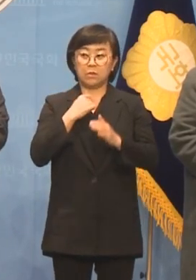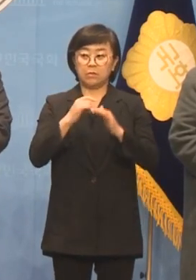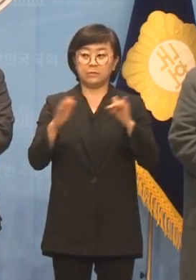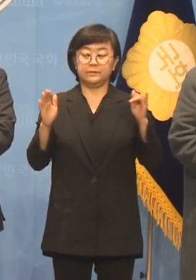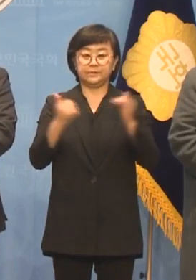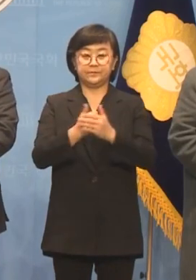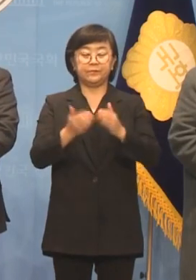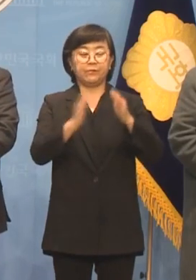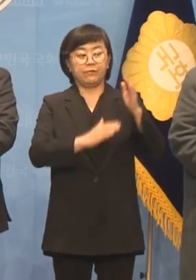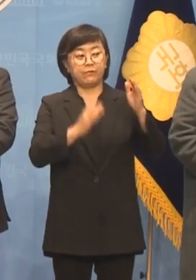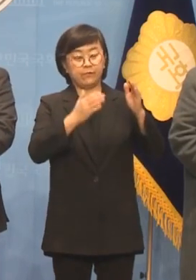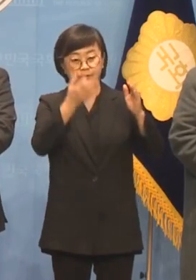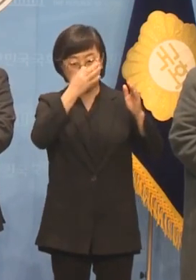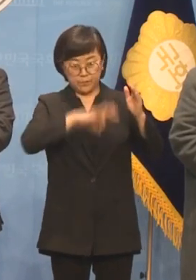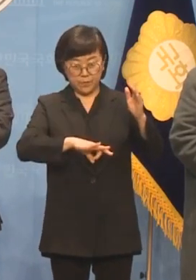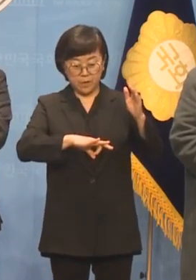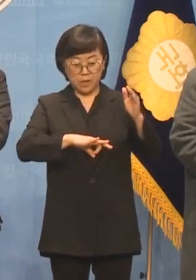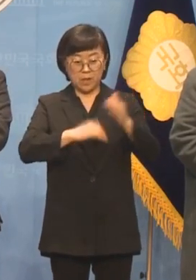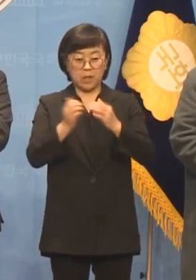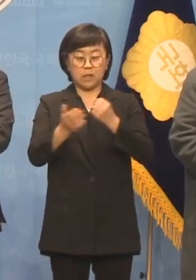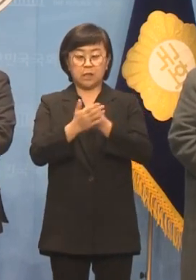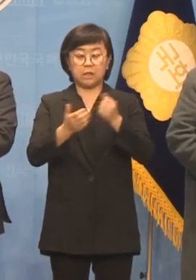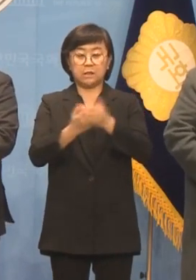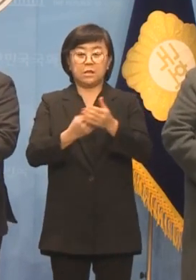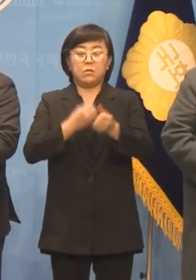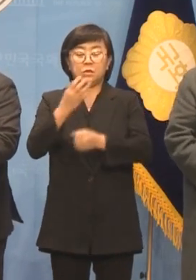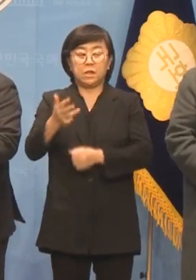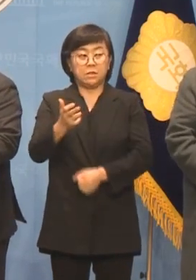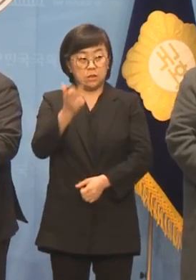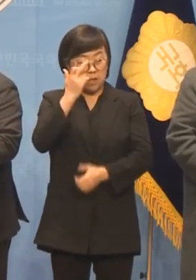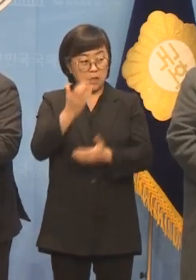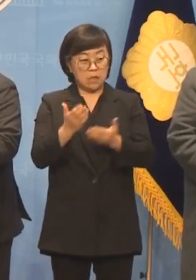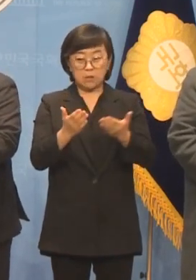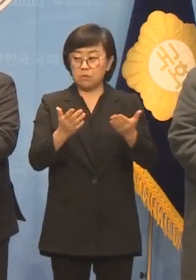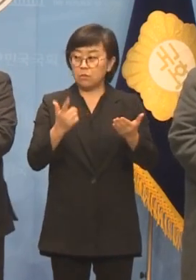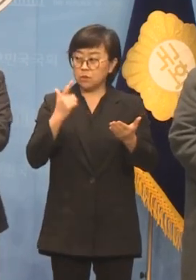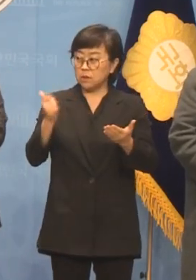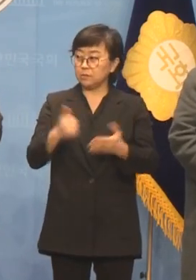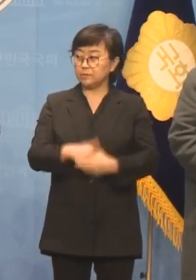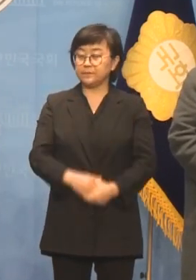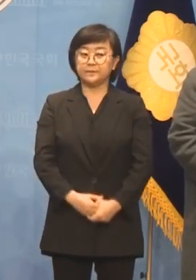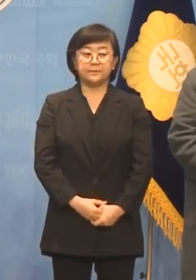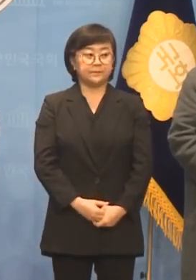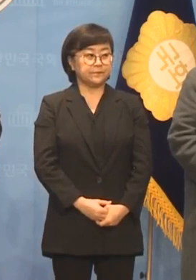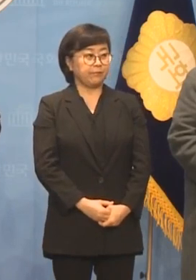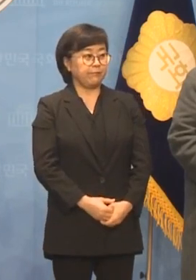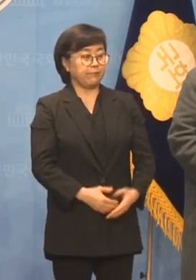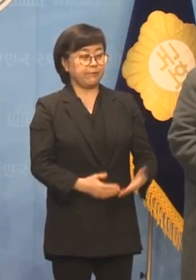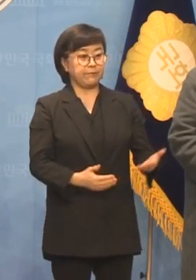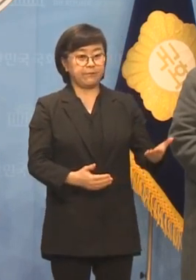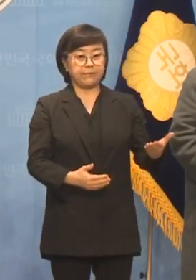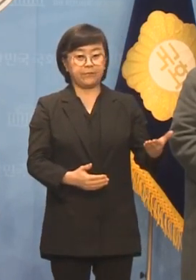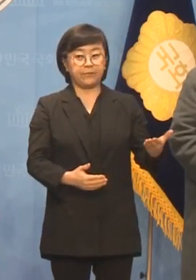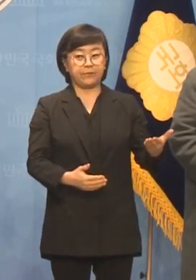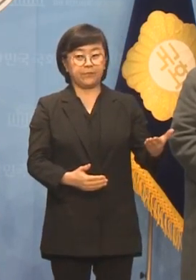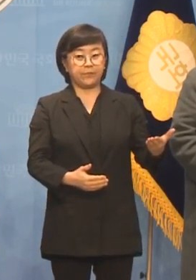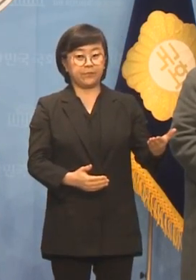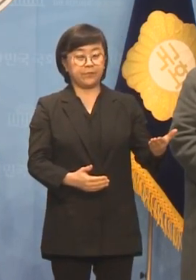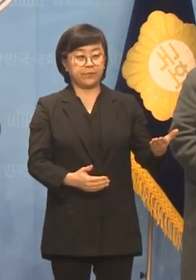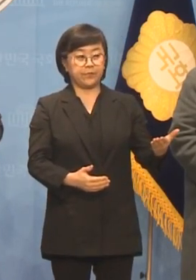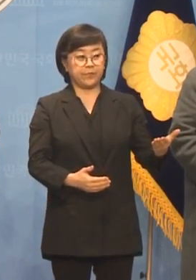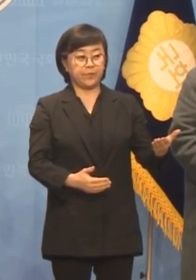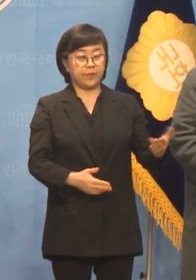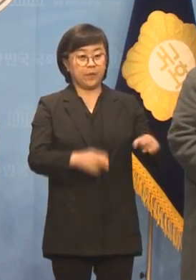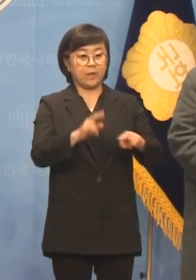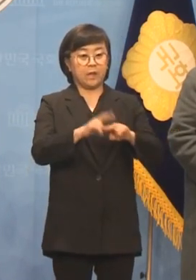사건의 공익제보자 재미교포 목사님, 최재형 목사님 오셨습니다. 그리고 왼쪽에